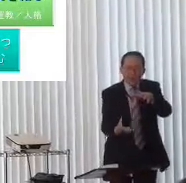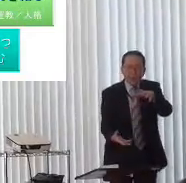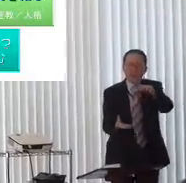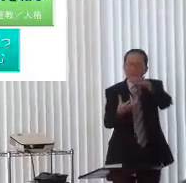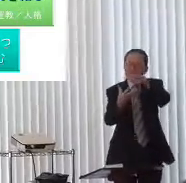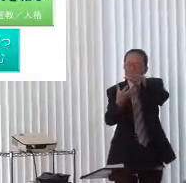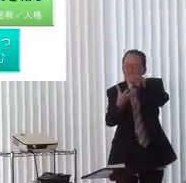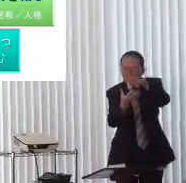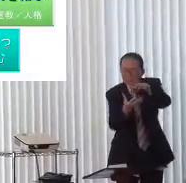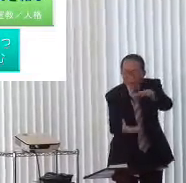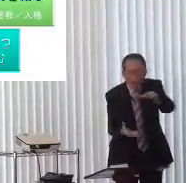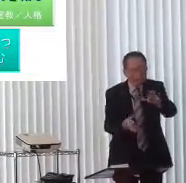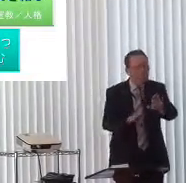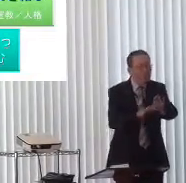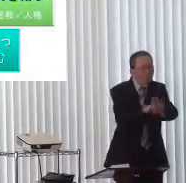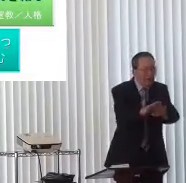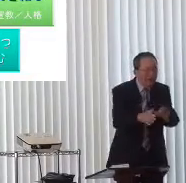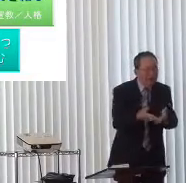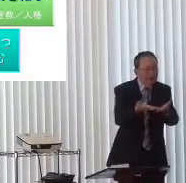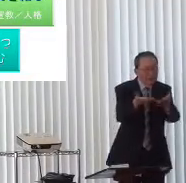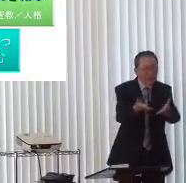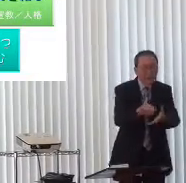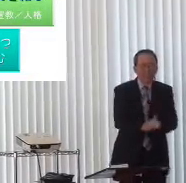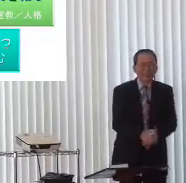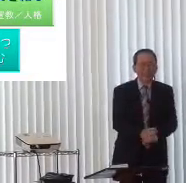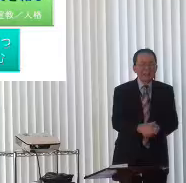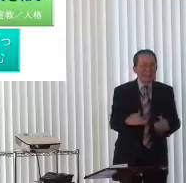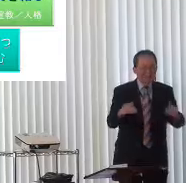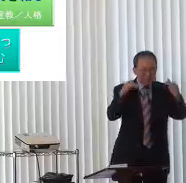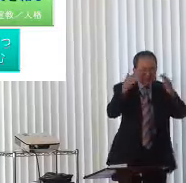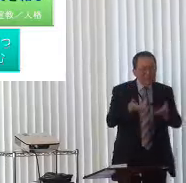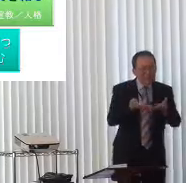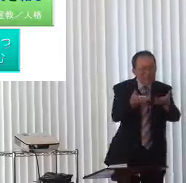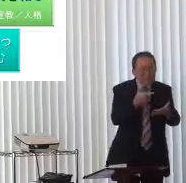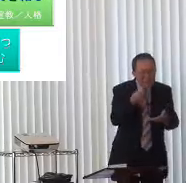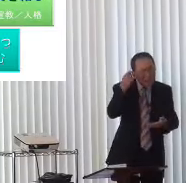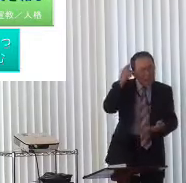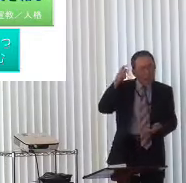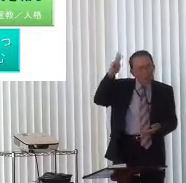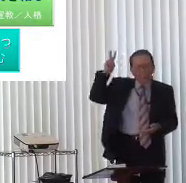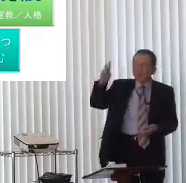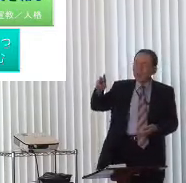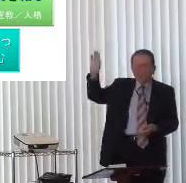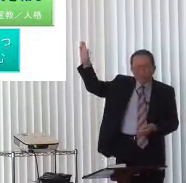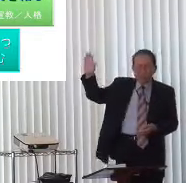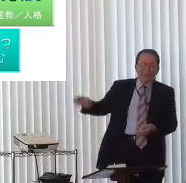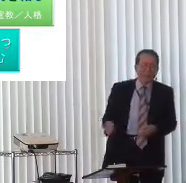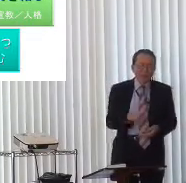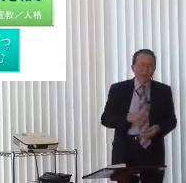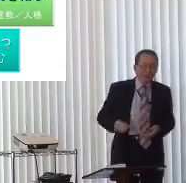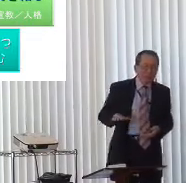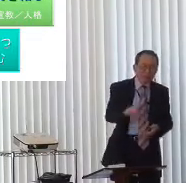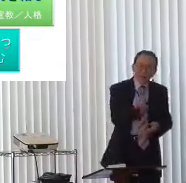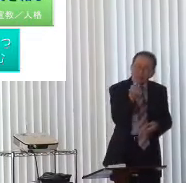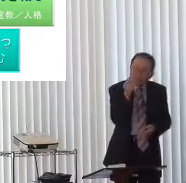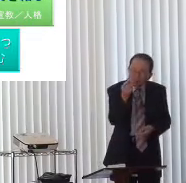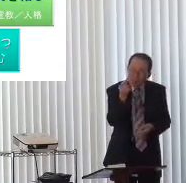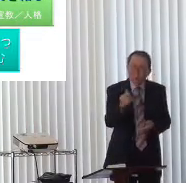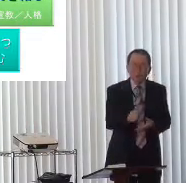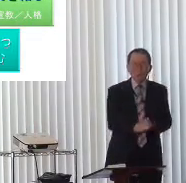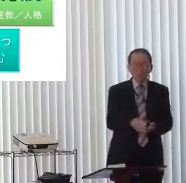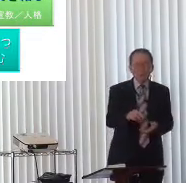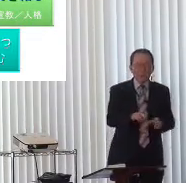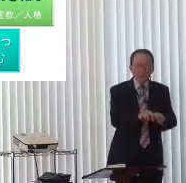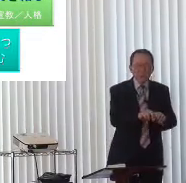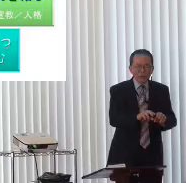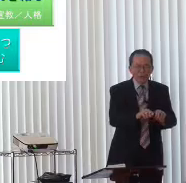く愛しておられて、成長させたいと願っておられる、私たちが少しでもこの